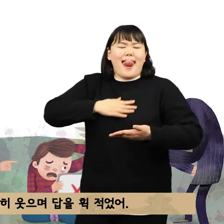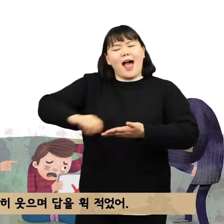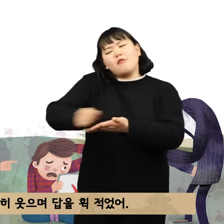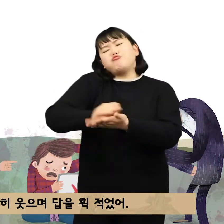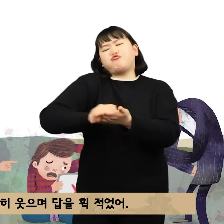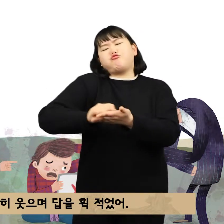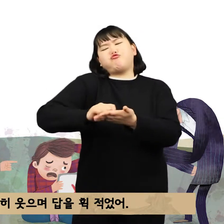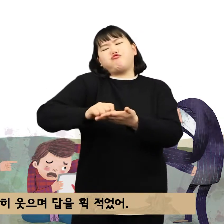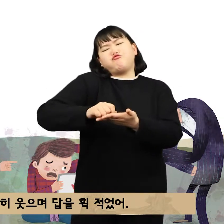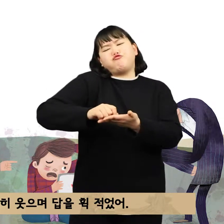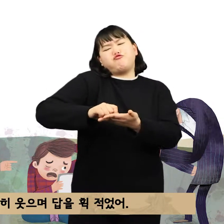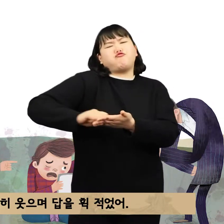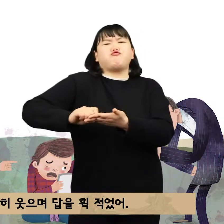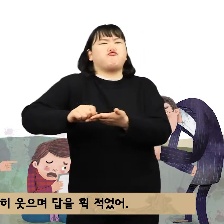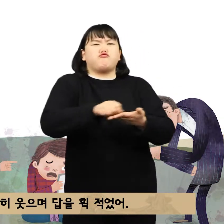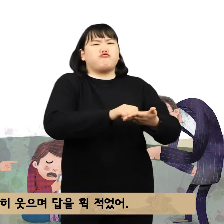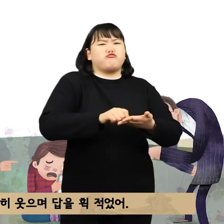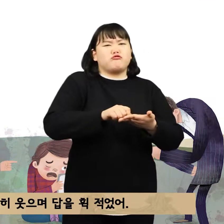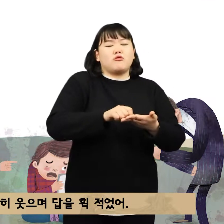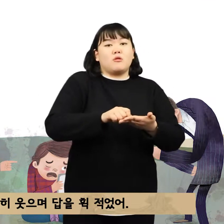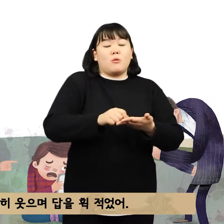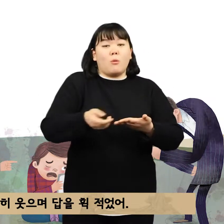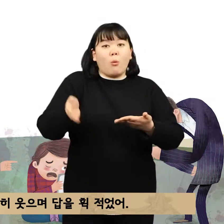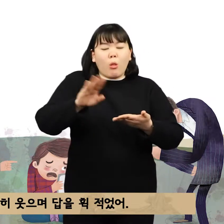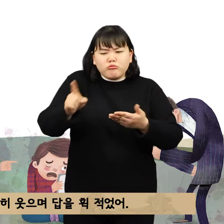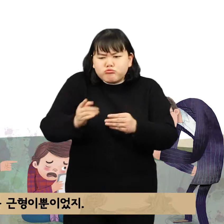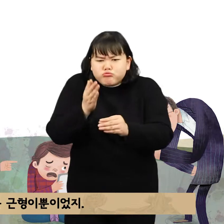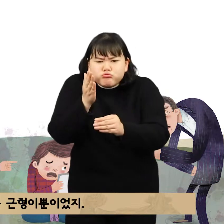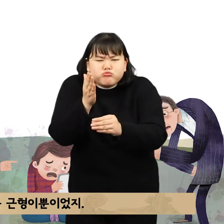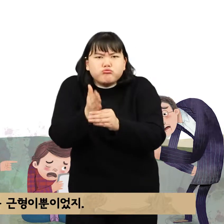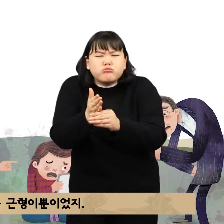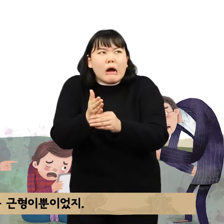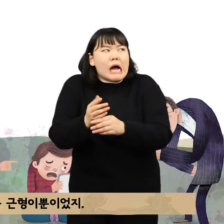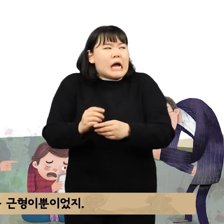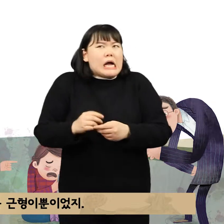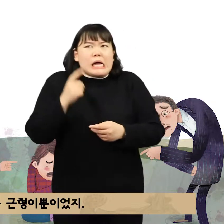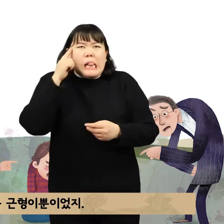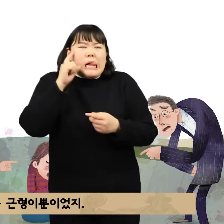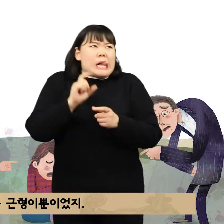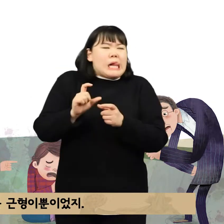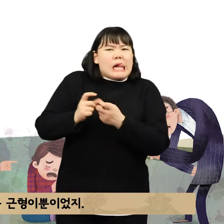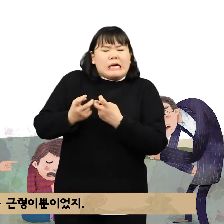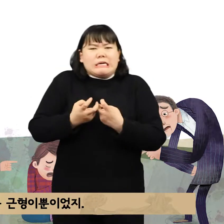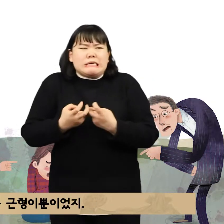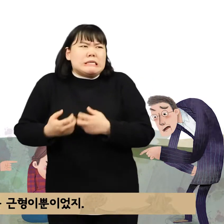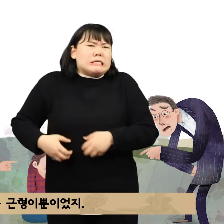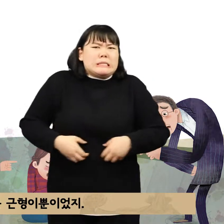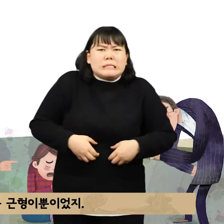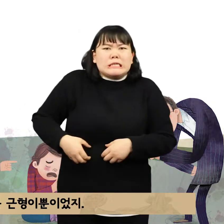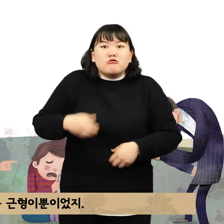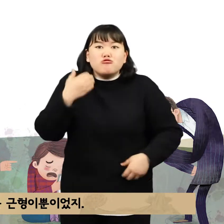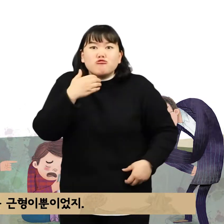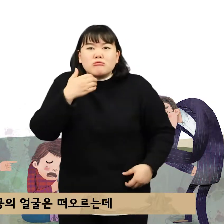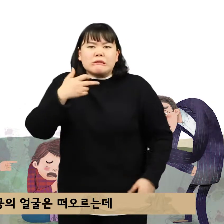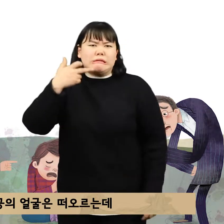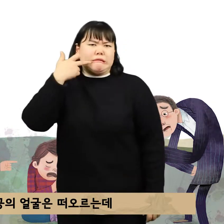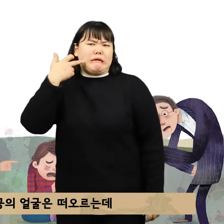듯 히히 웃으며 답을 휙 적었어. 어물거리는 아이는 근영이 뿐이었지.